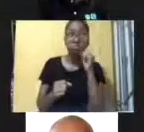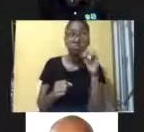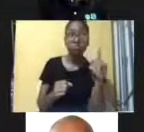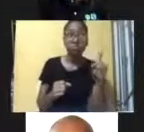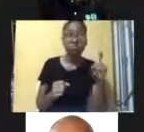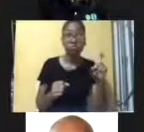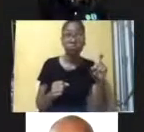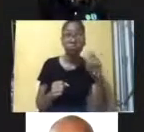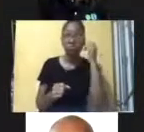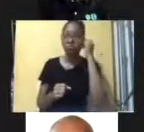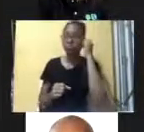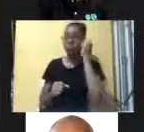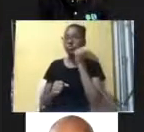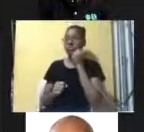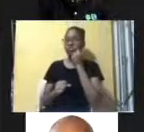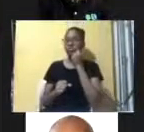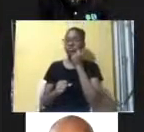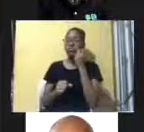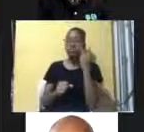A ver.